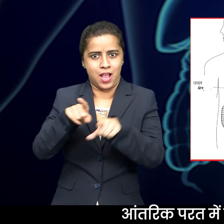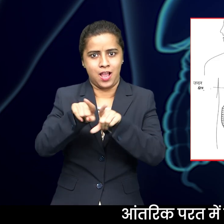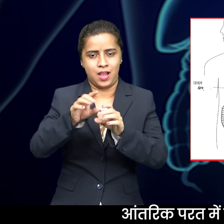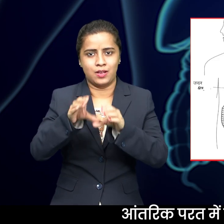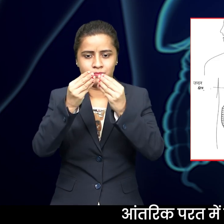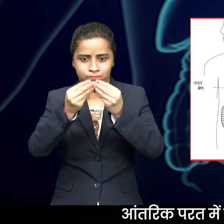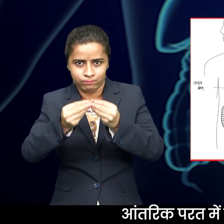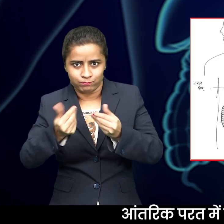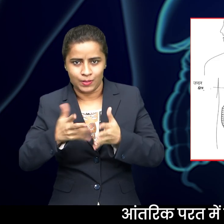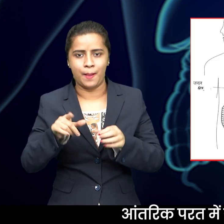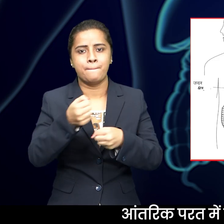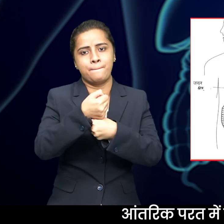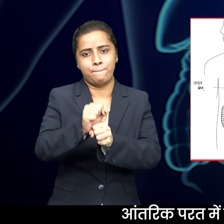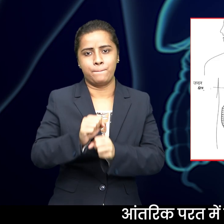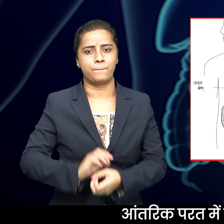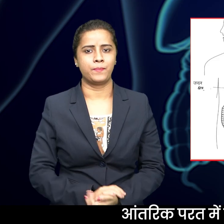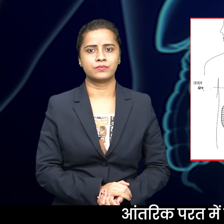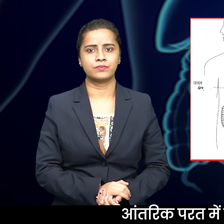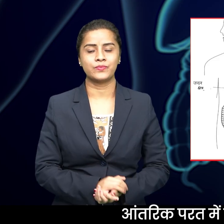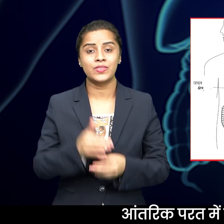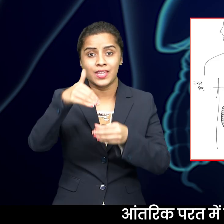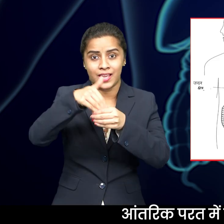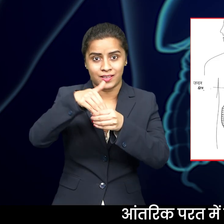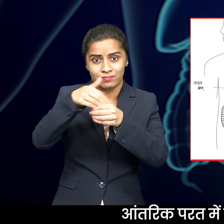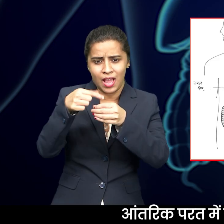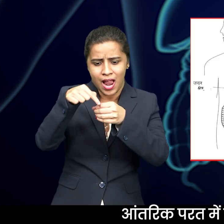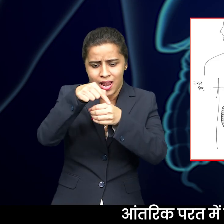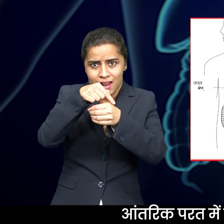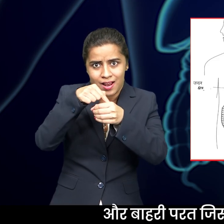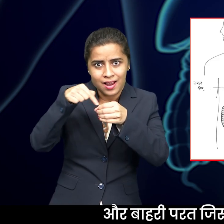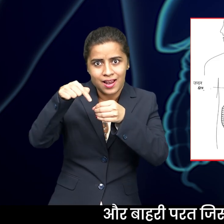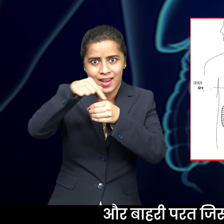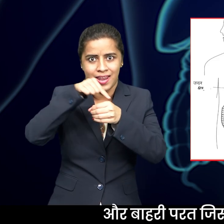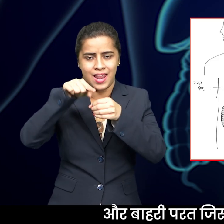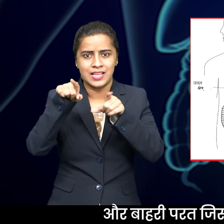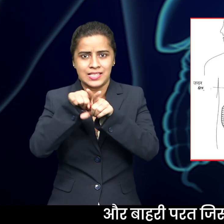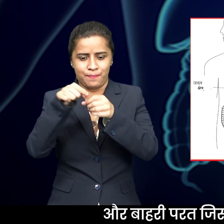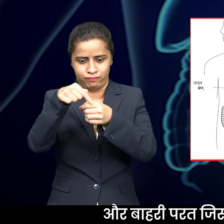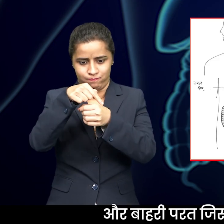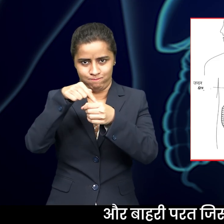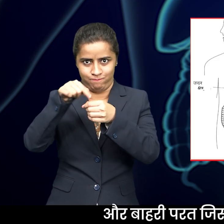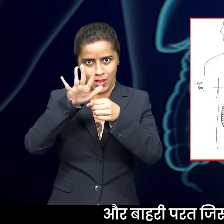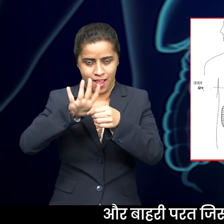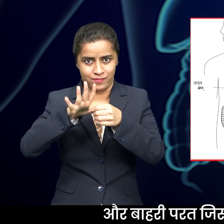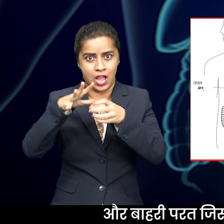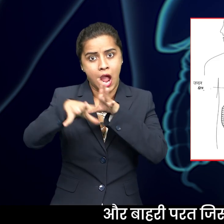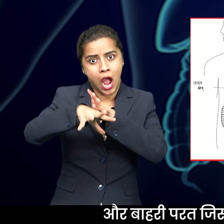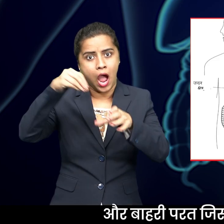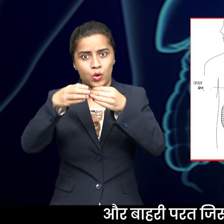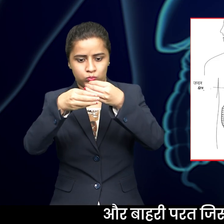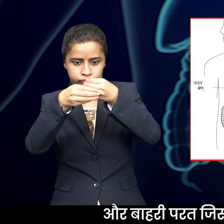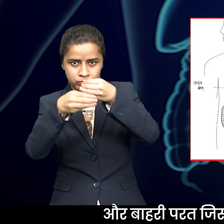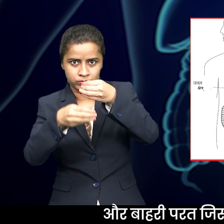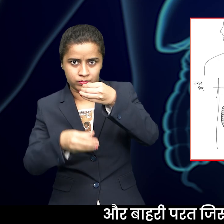आंतरिक परत में गोलाकार मांसपेशियां होती हैं और बाहरी परत